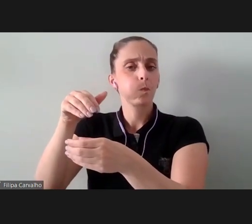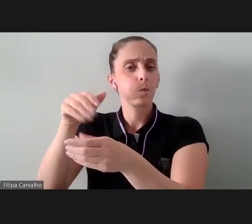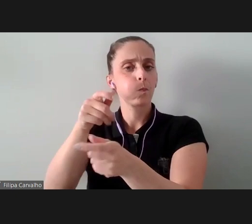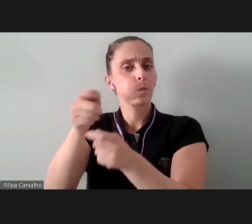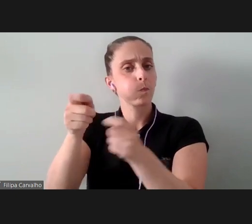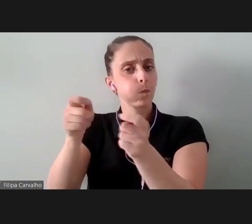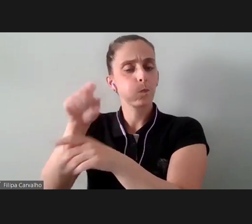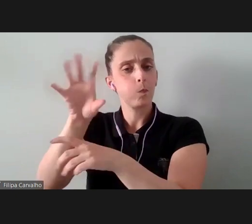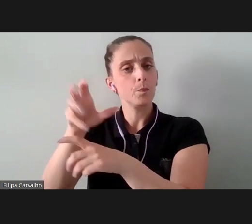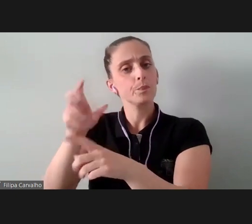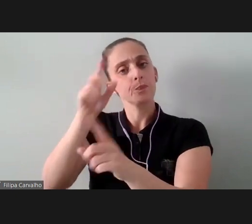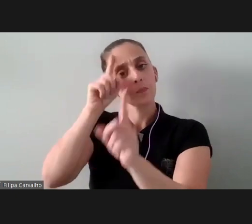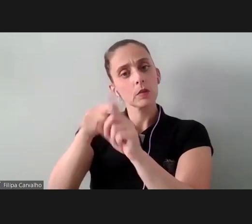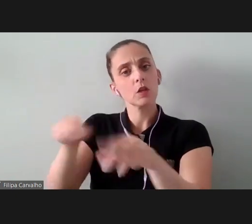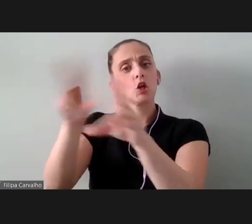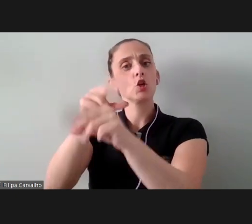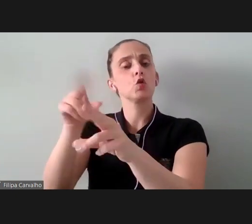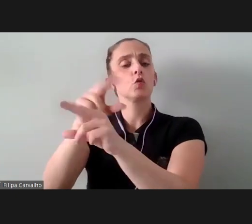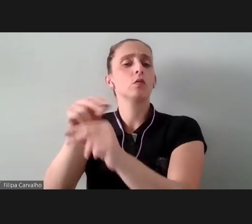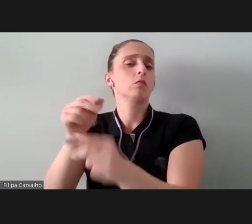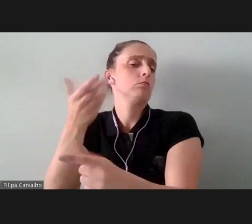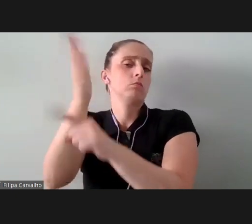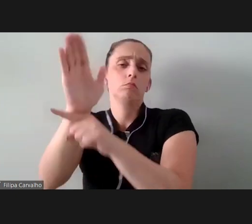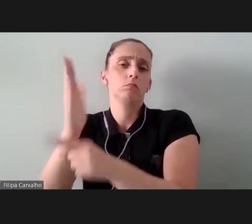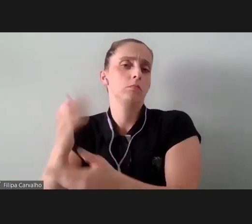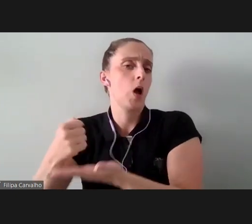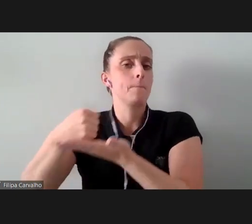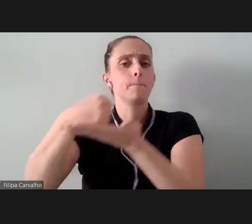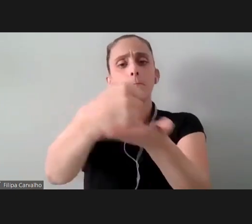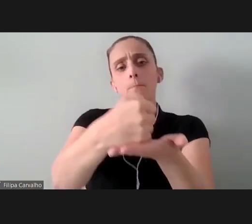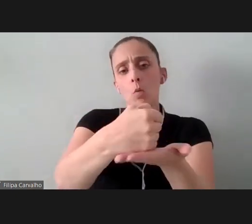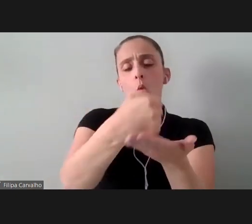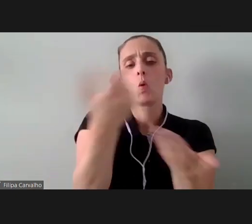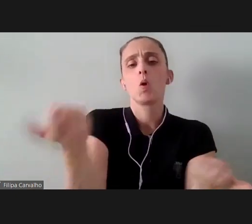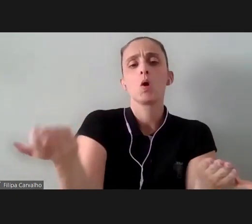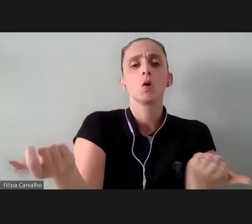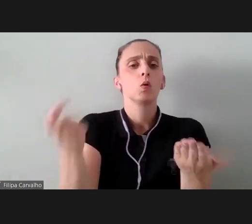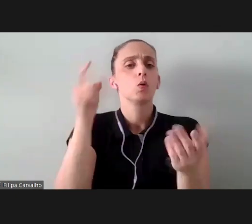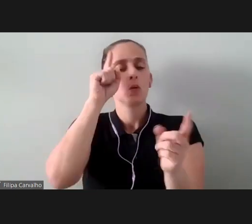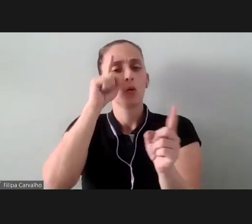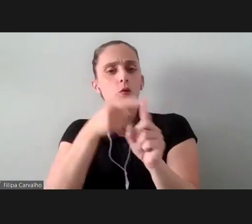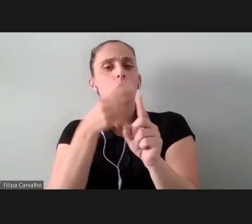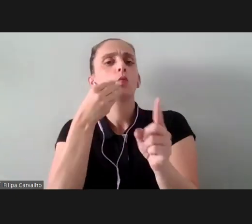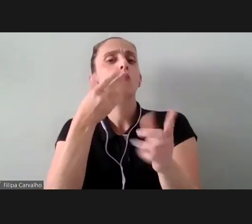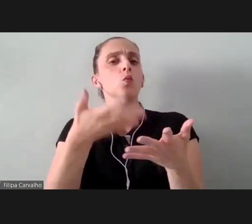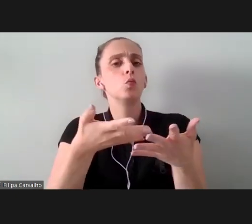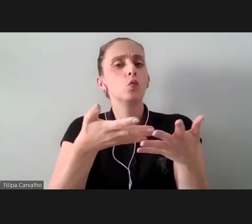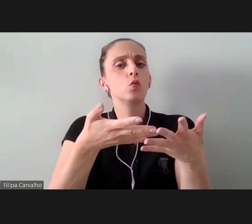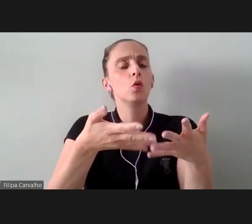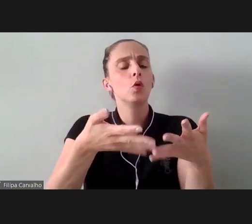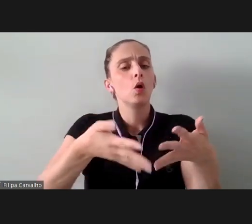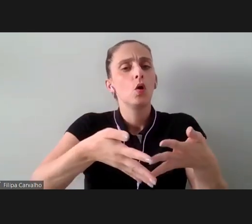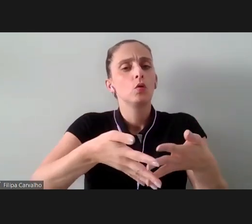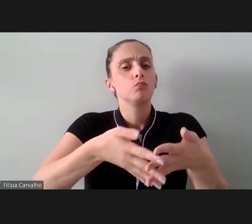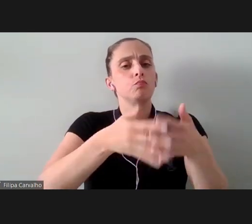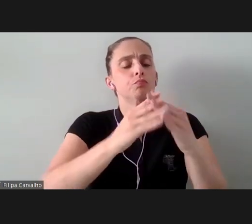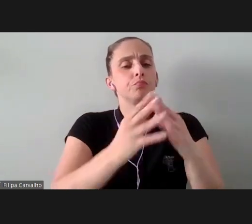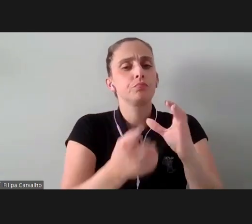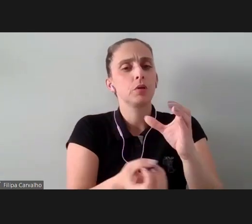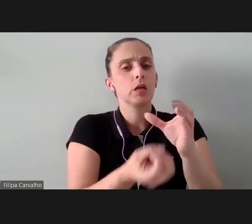a inovação, como o apoio, por exemplo, no desenho e na instalação